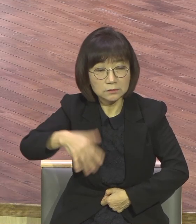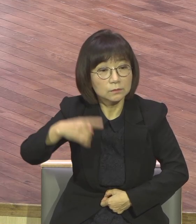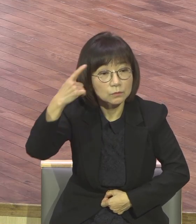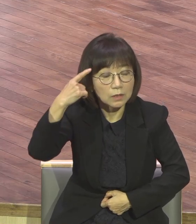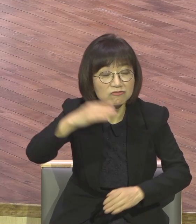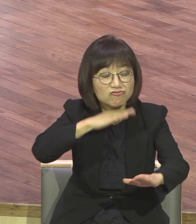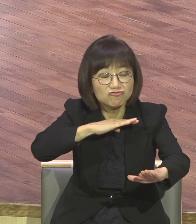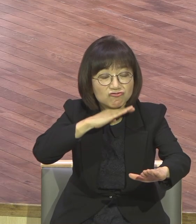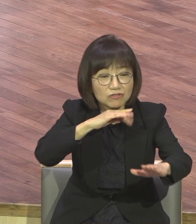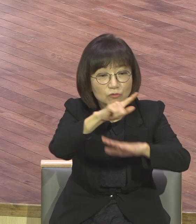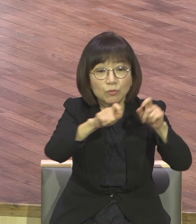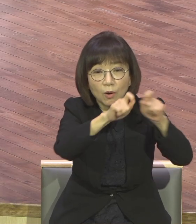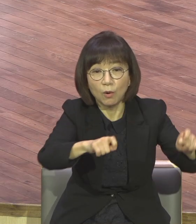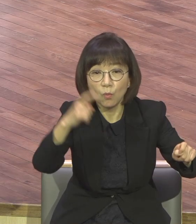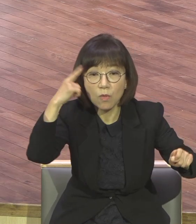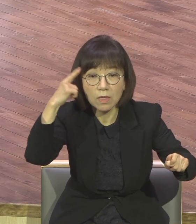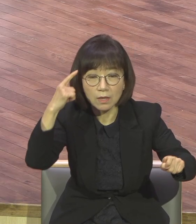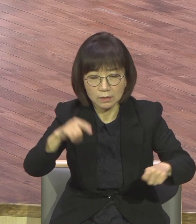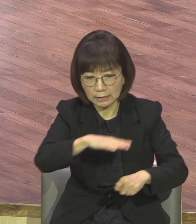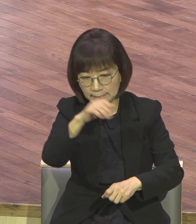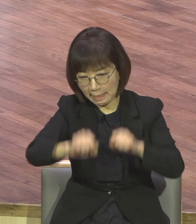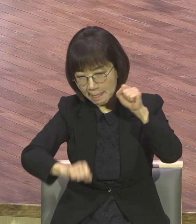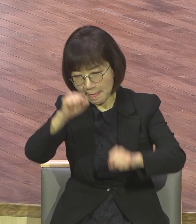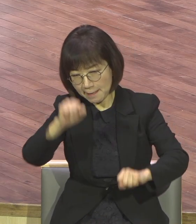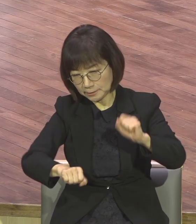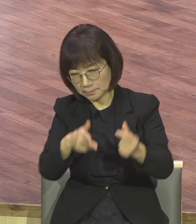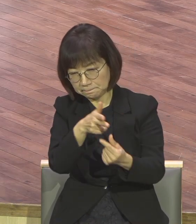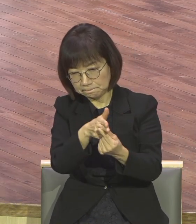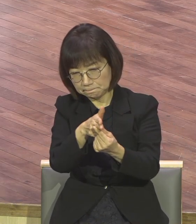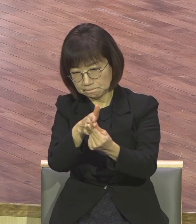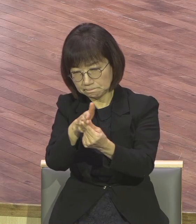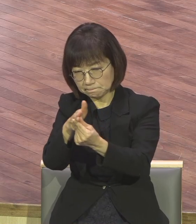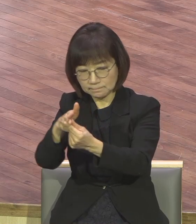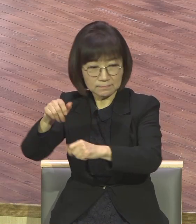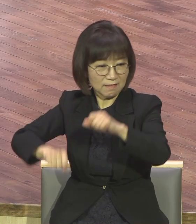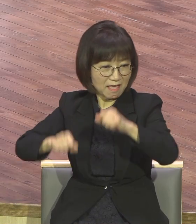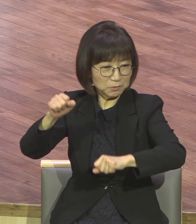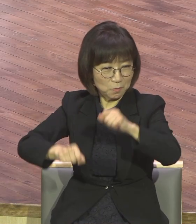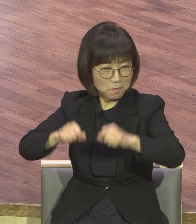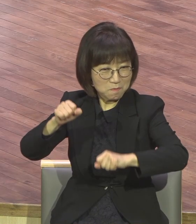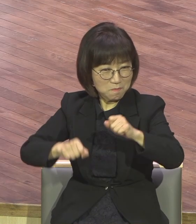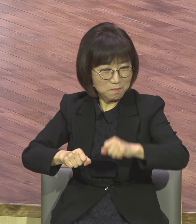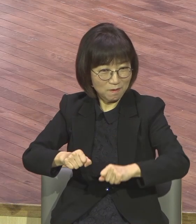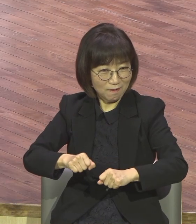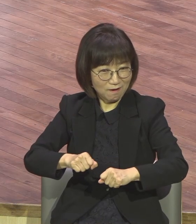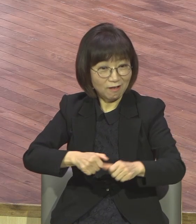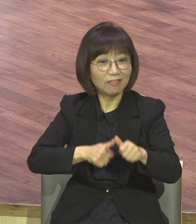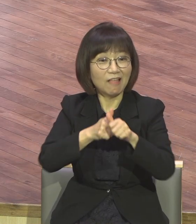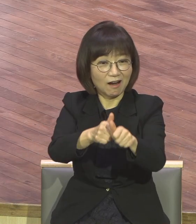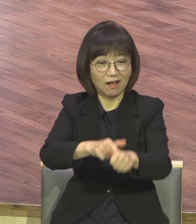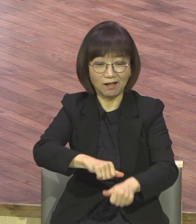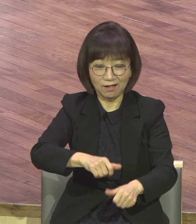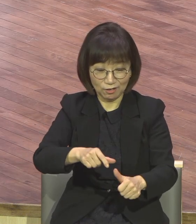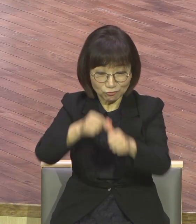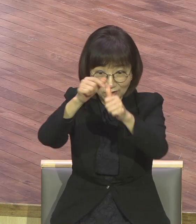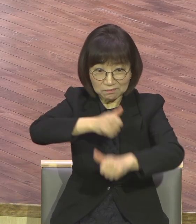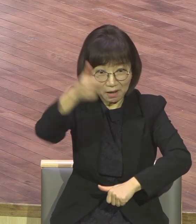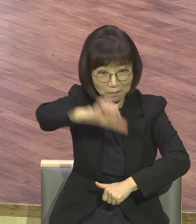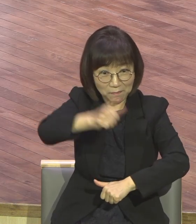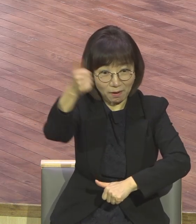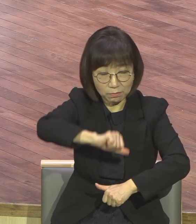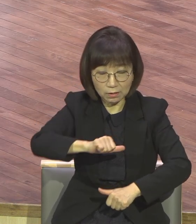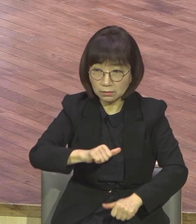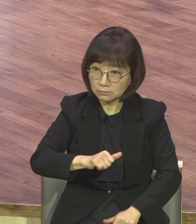어떠한 이런 어떻게 이런 주장을 했는지 안타까운 여기에 대해서 우리 알류의 강일하오론